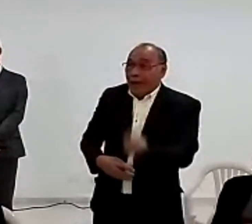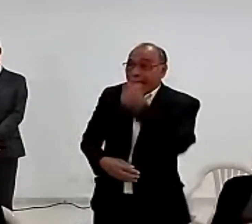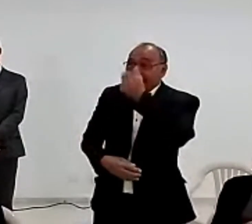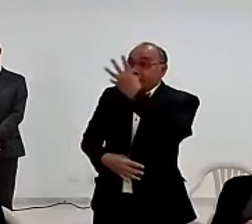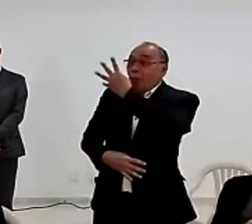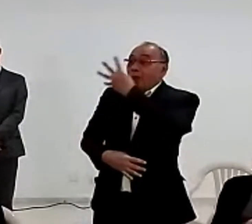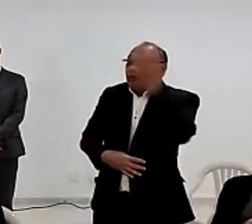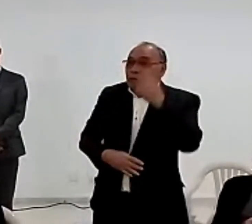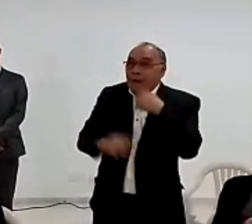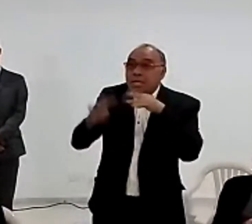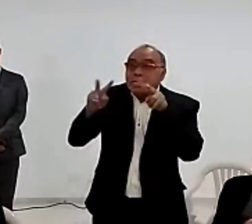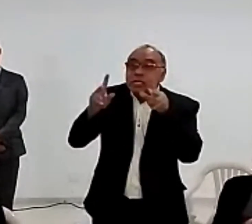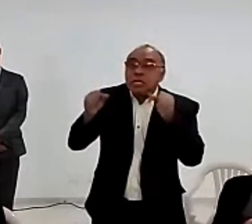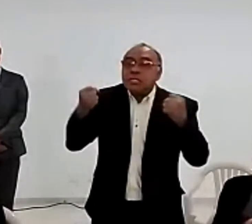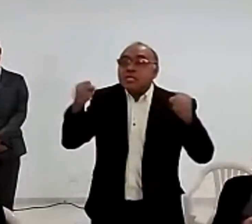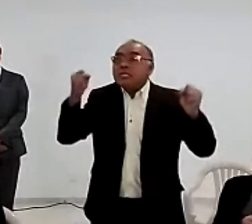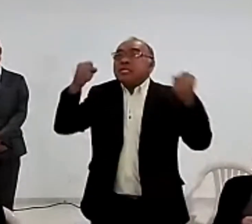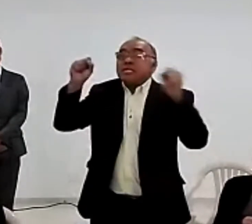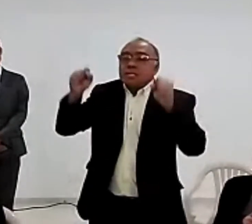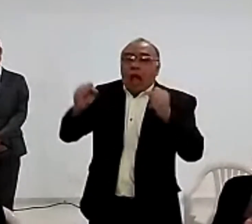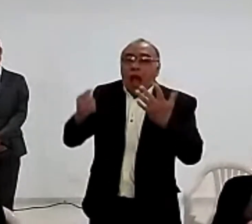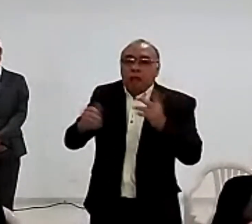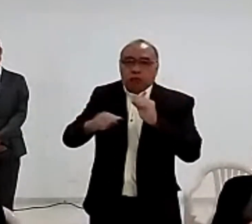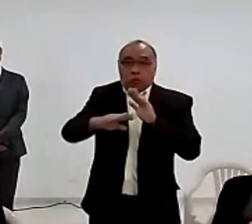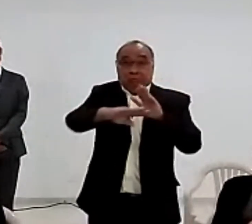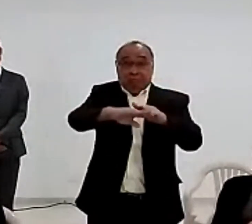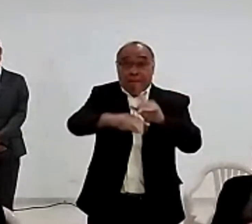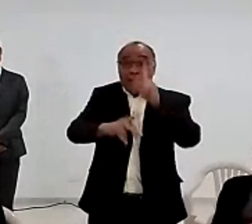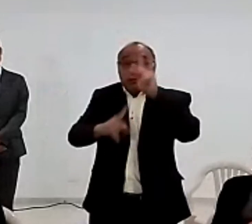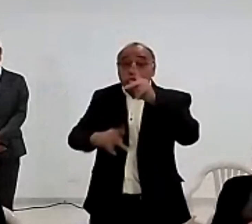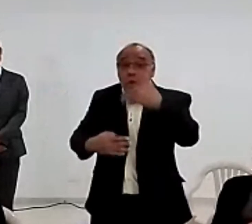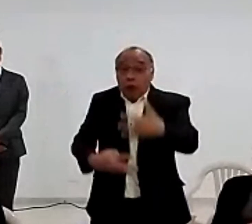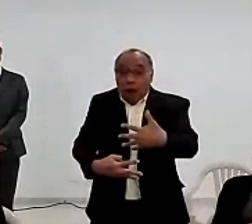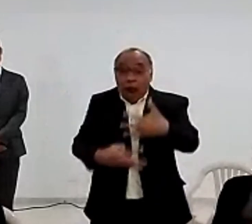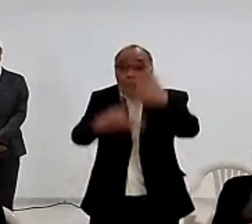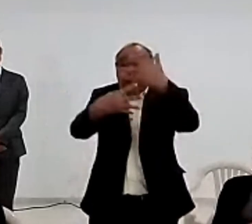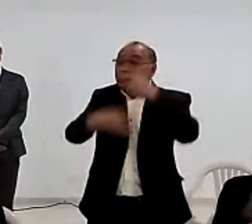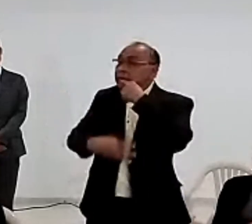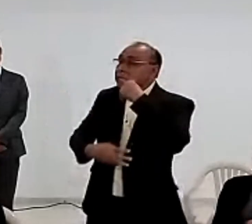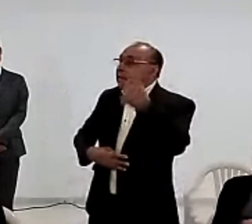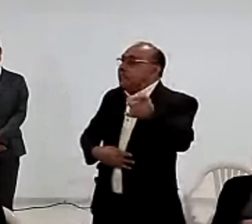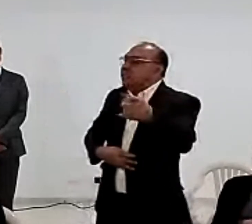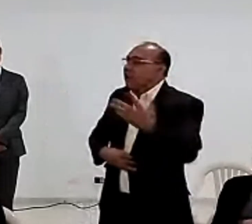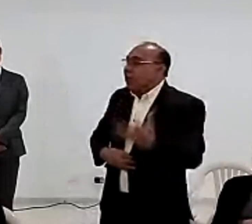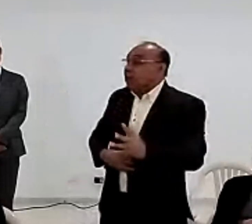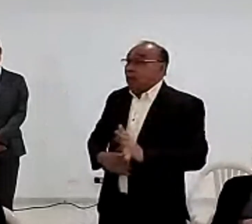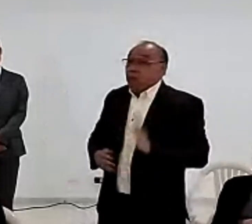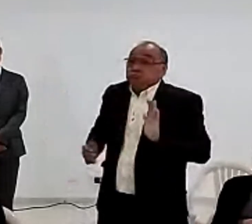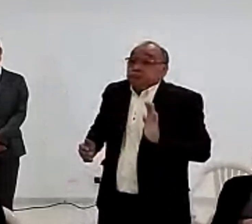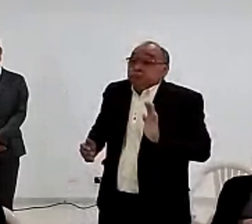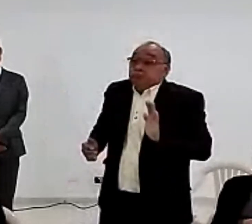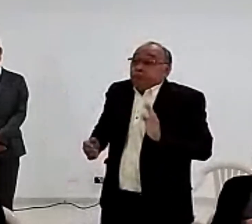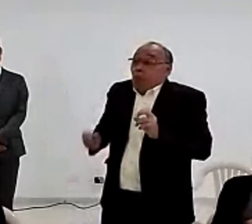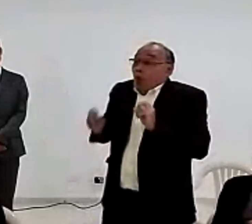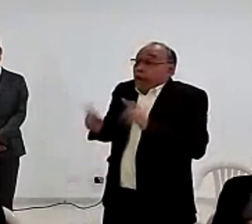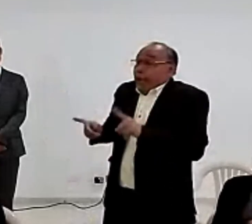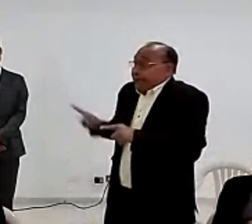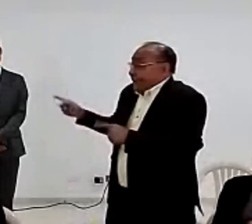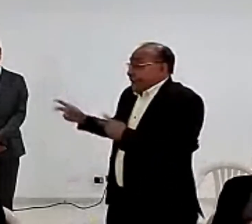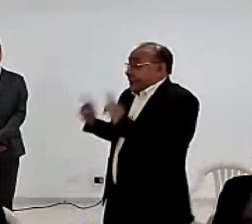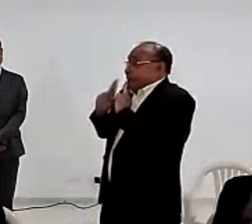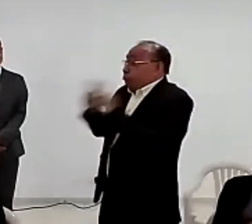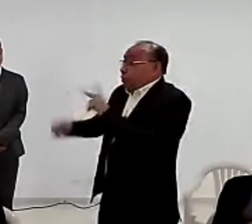las personas que manifiestan esa preocupación pero una persona